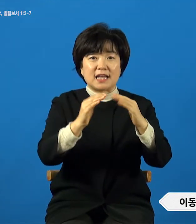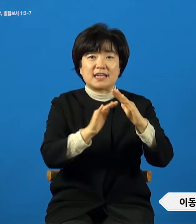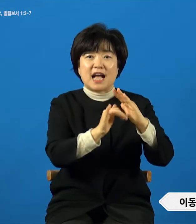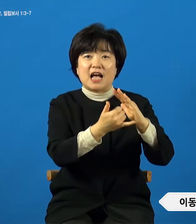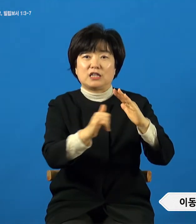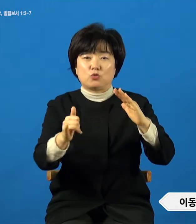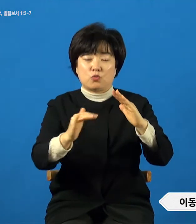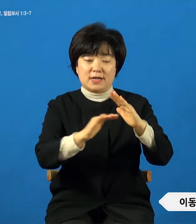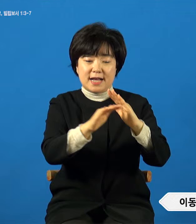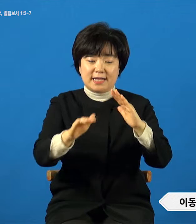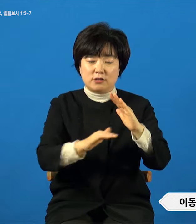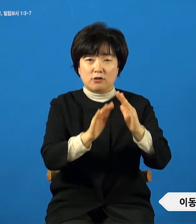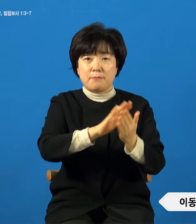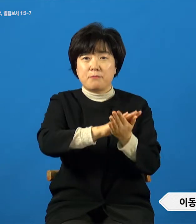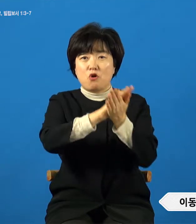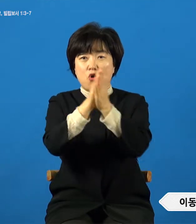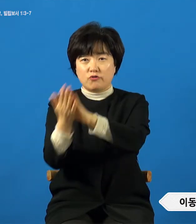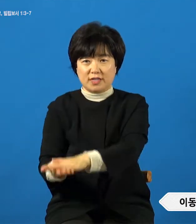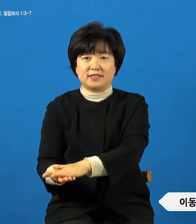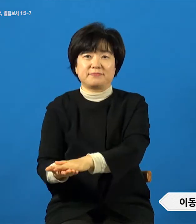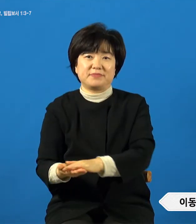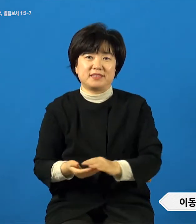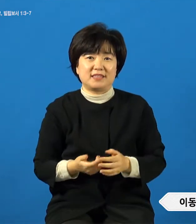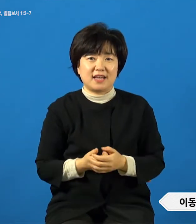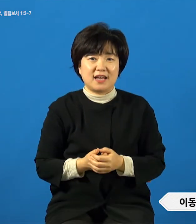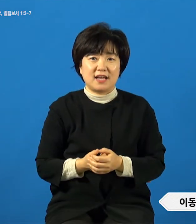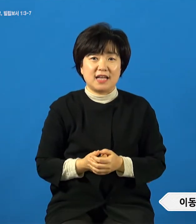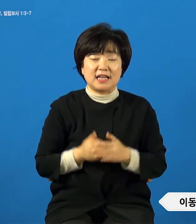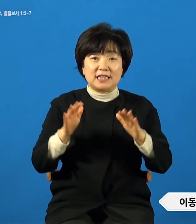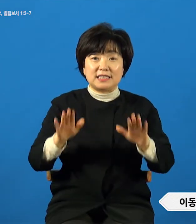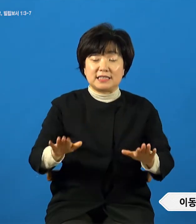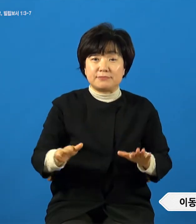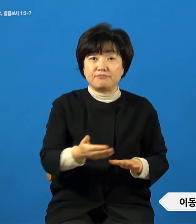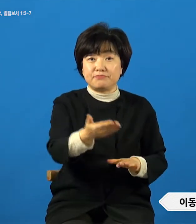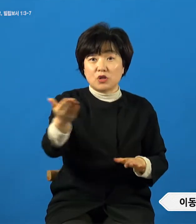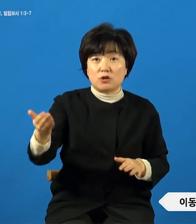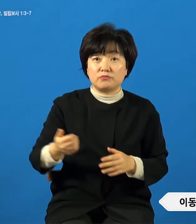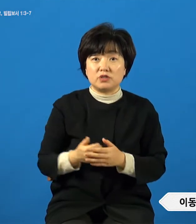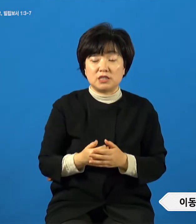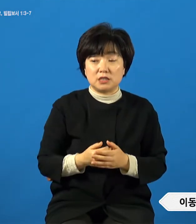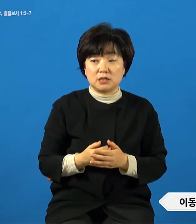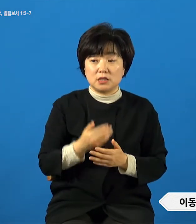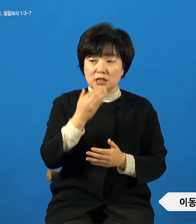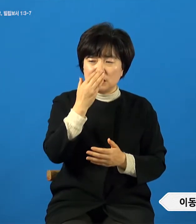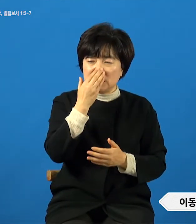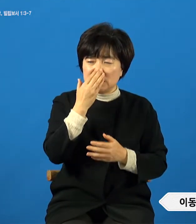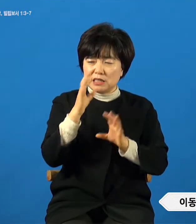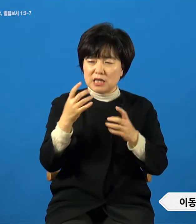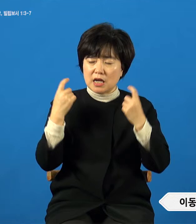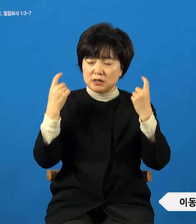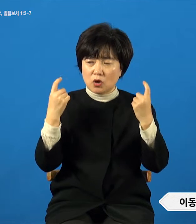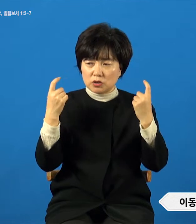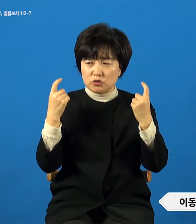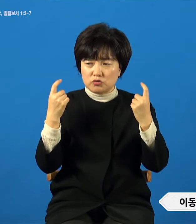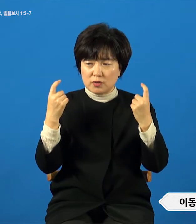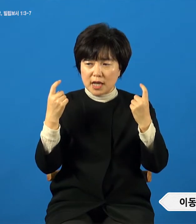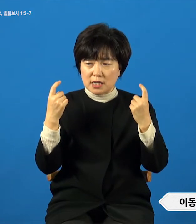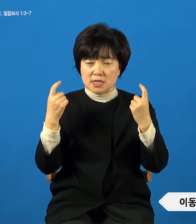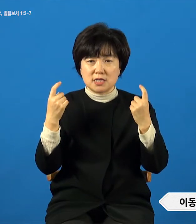변화시키는 놀라운 결실로 나타나는 것입니다. 지금 우리가 성지순례를 그리스로 떠나가게